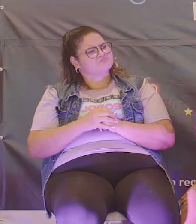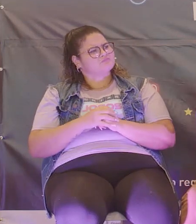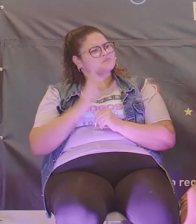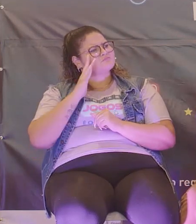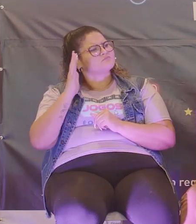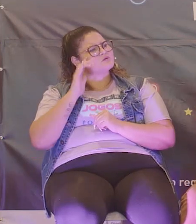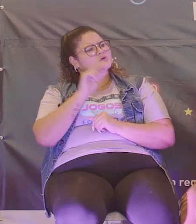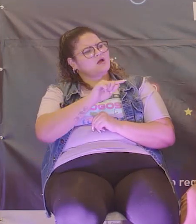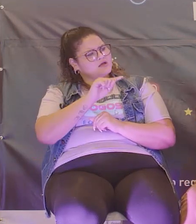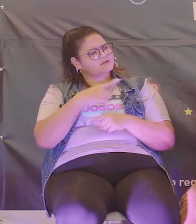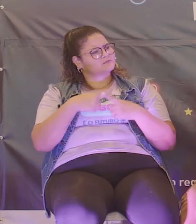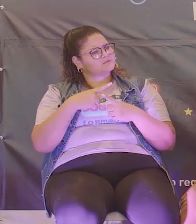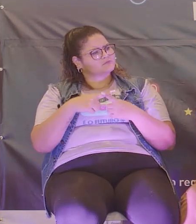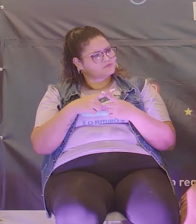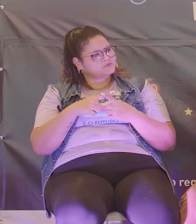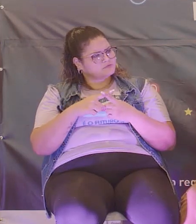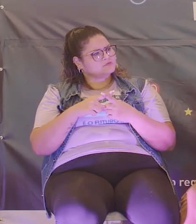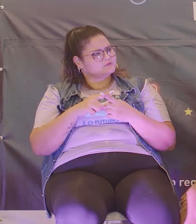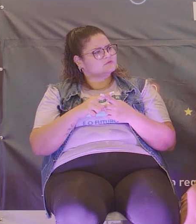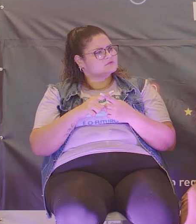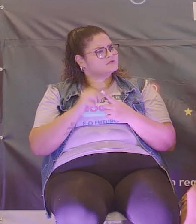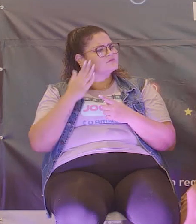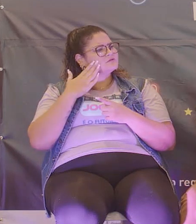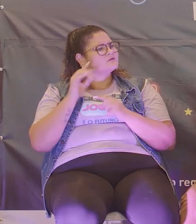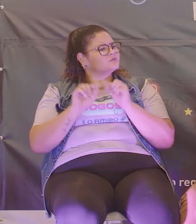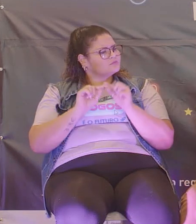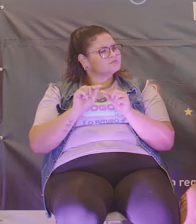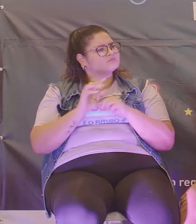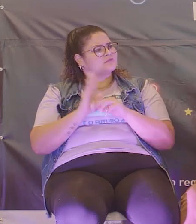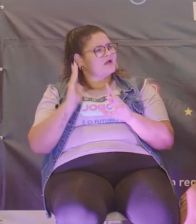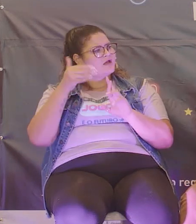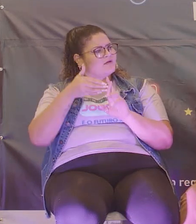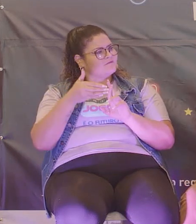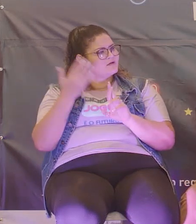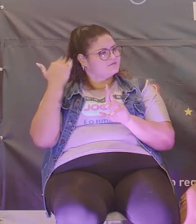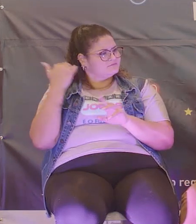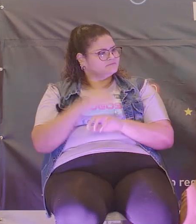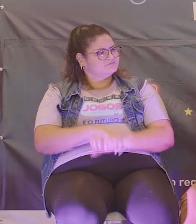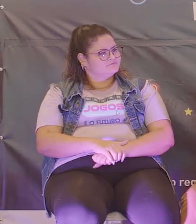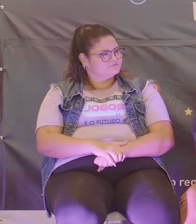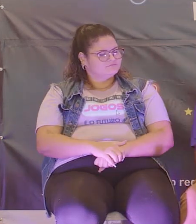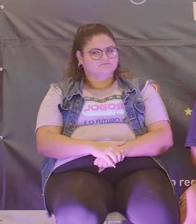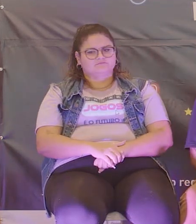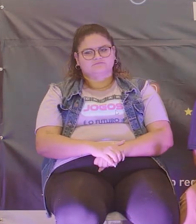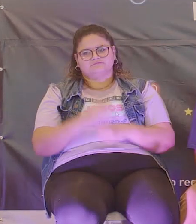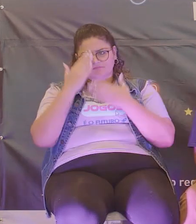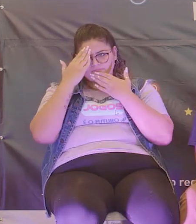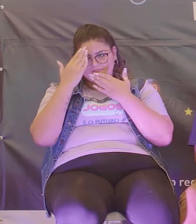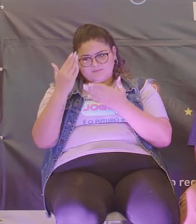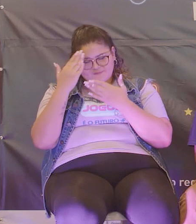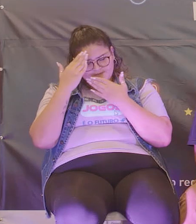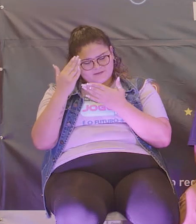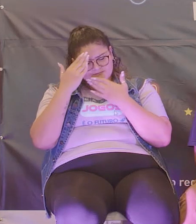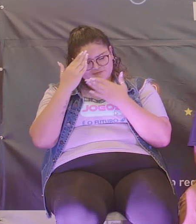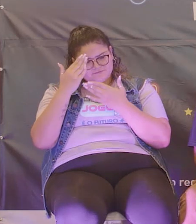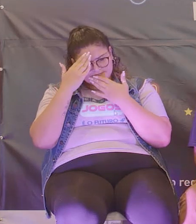isso, porque isso vai ser tão comum que já vai ter referências logo de cara. É isso. Muito obrigado, Léo. Muito obrigado por você